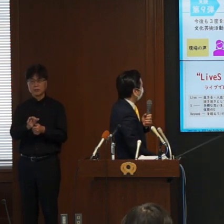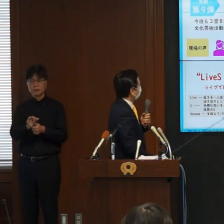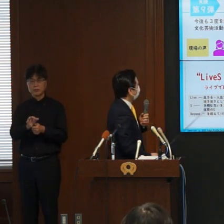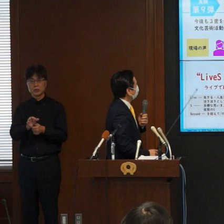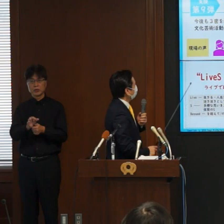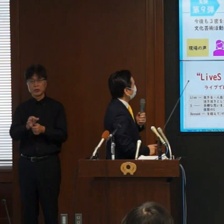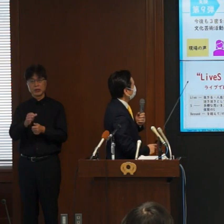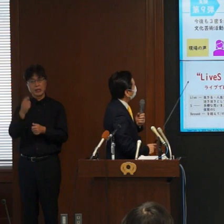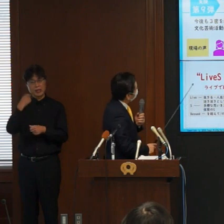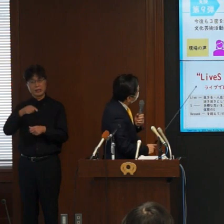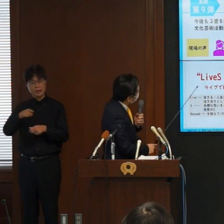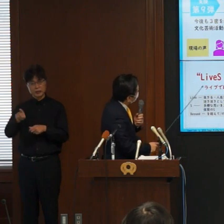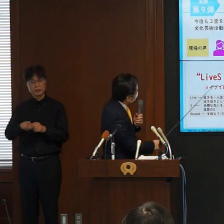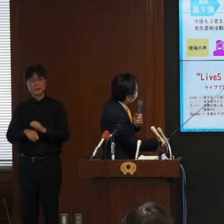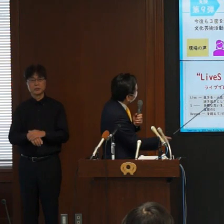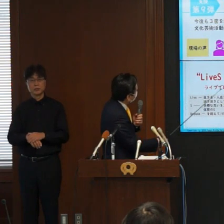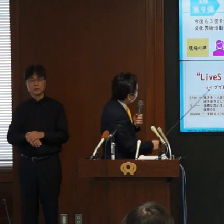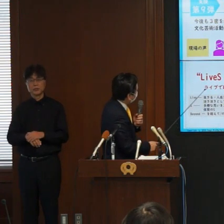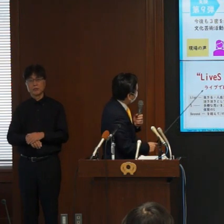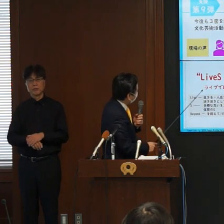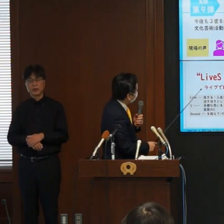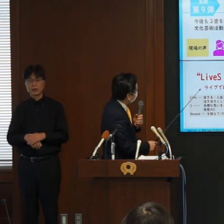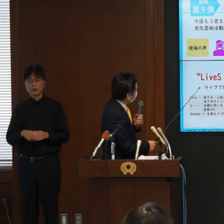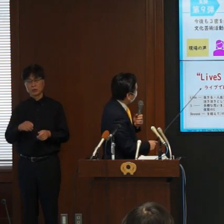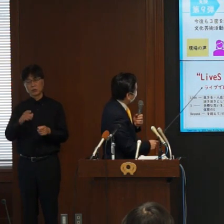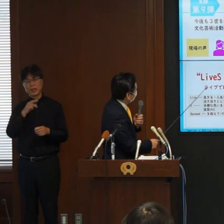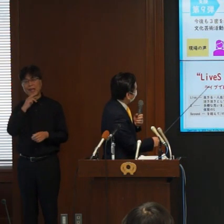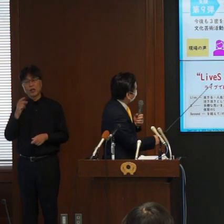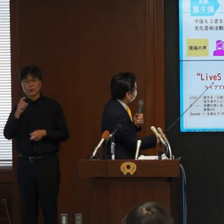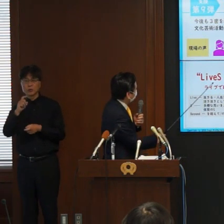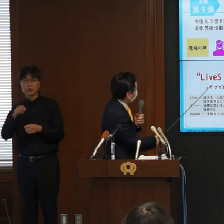で、ライブズビヨンドの意味ですが、